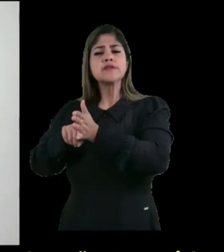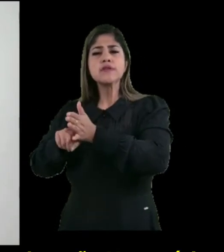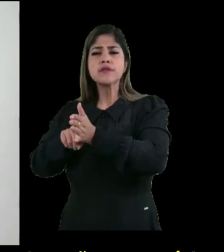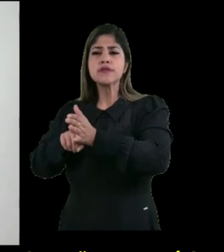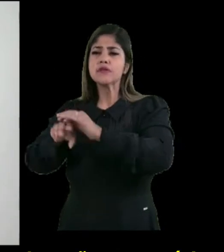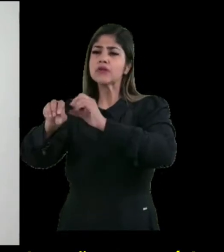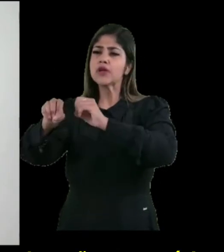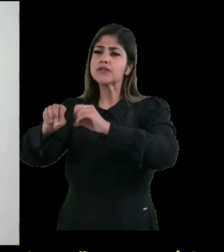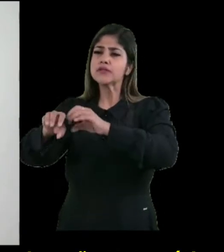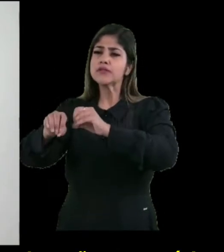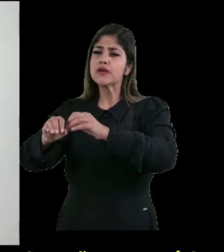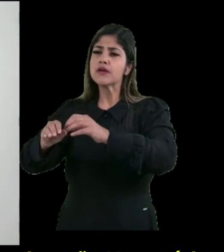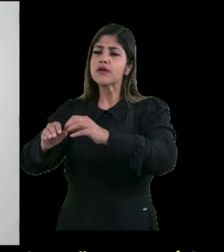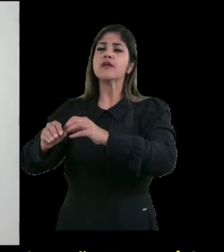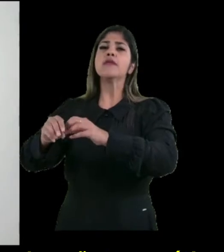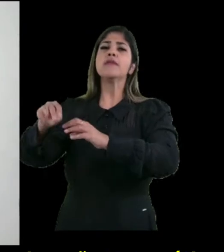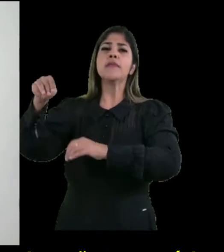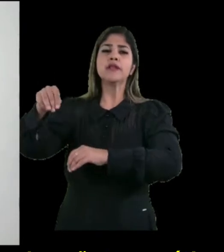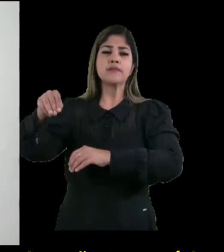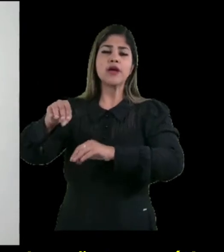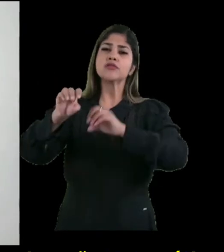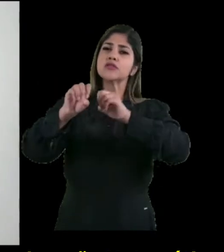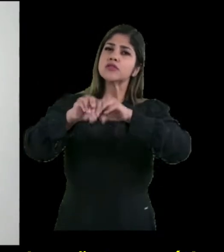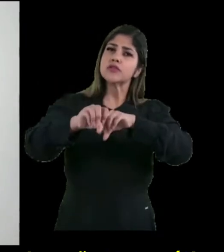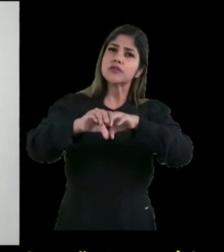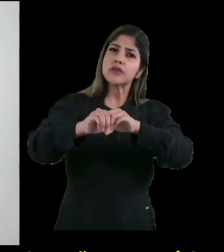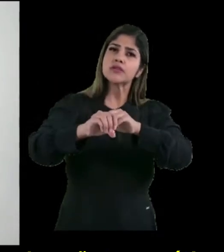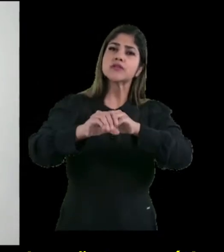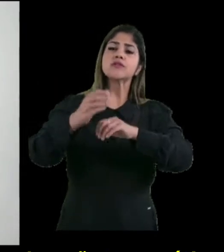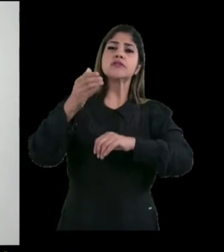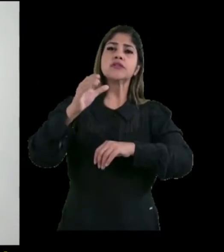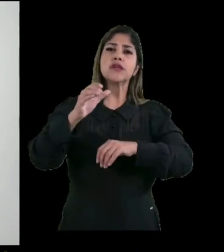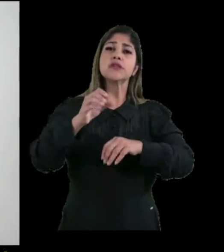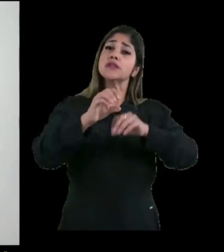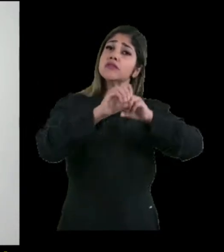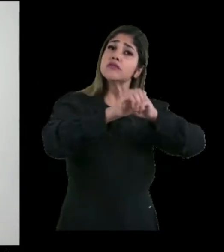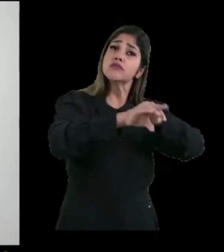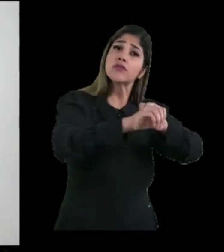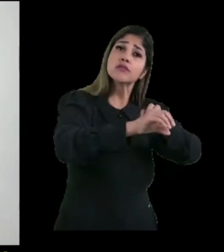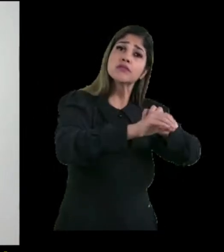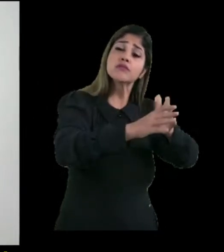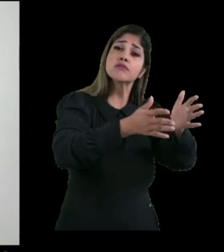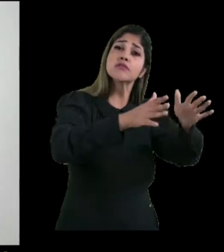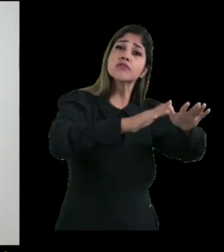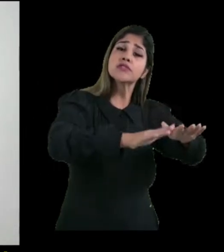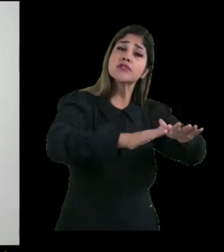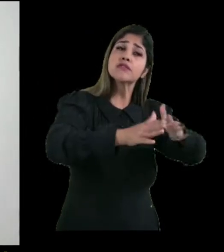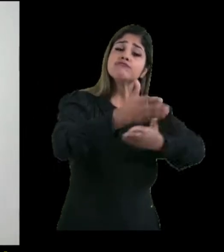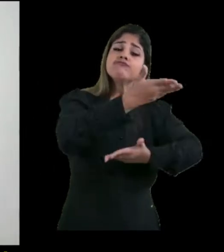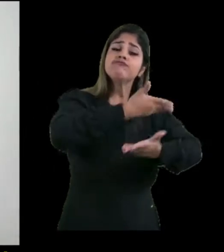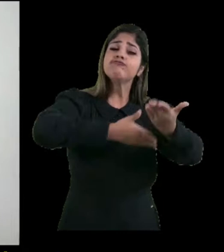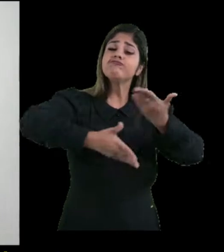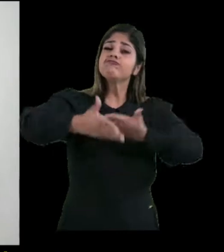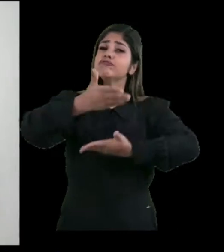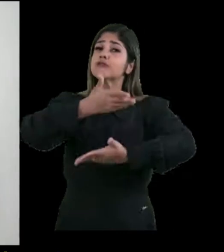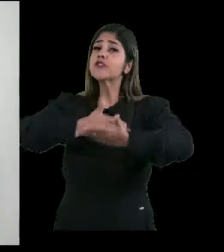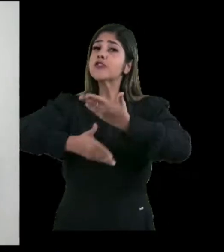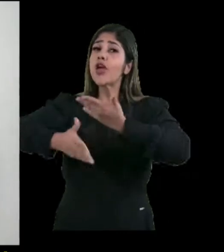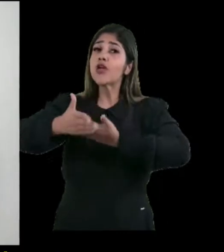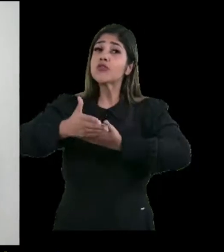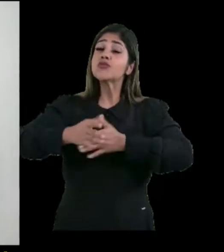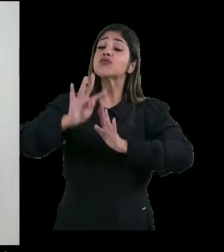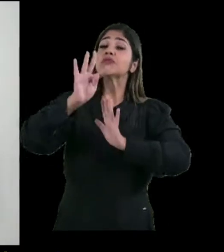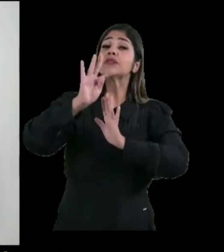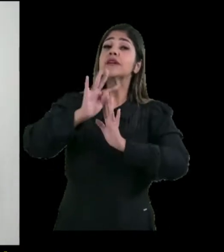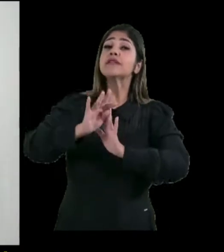Educação Matemática, Educação em Ciências e Educação Inclusiva. Desta convivência, eu trago para vocês